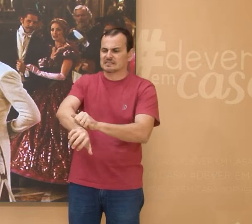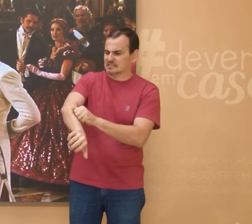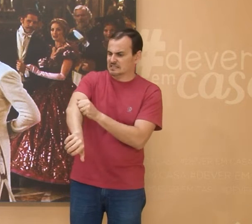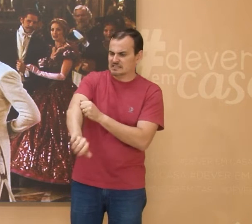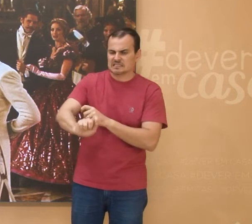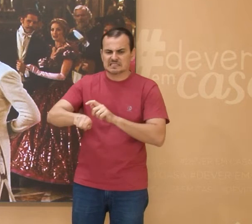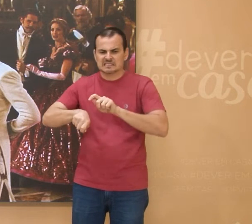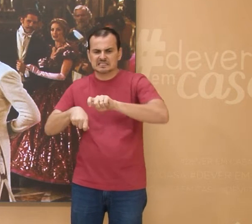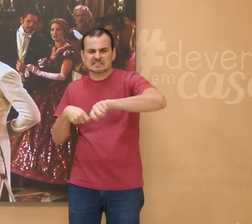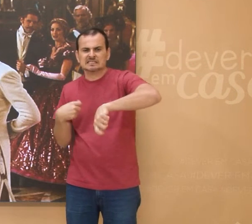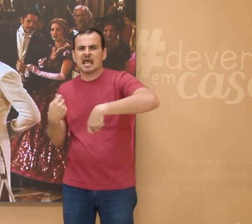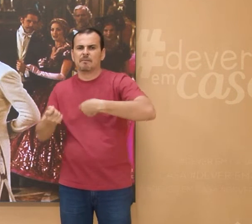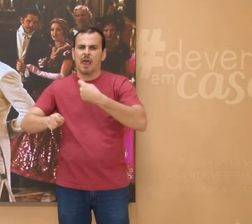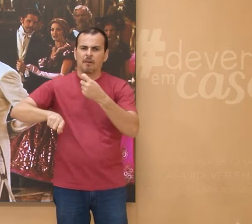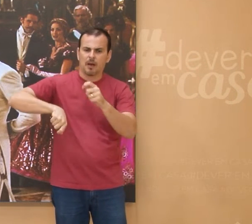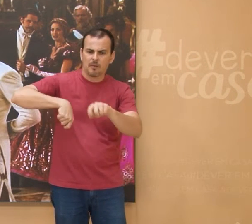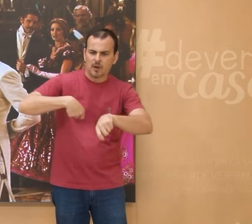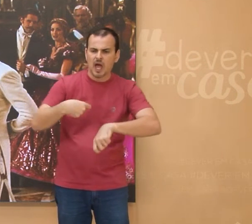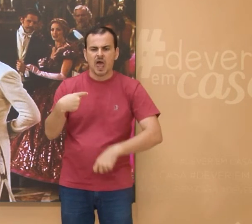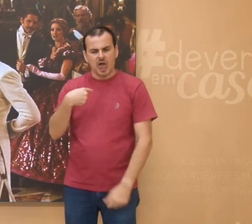Cinderela sinalizou: Sou surda.